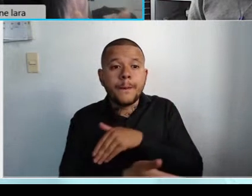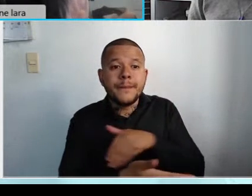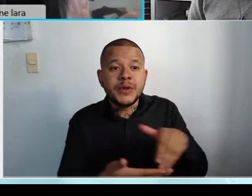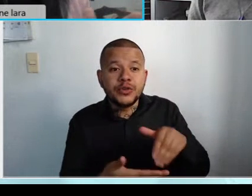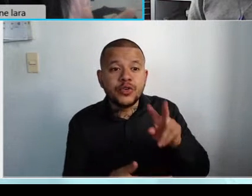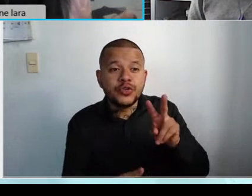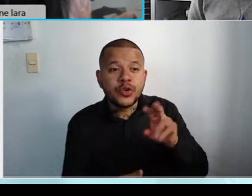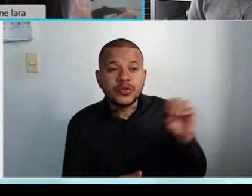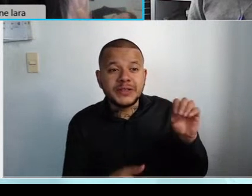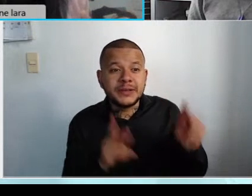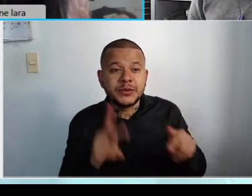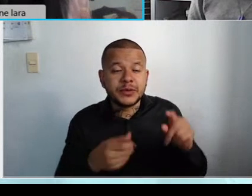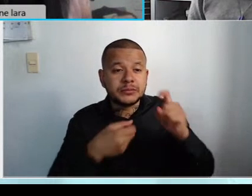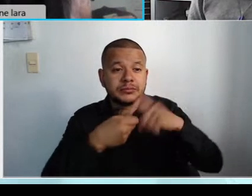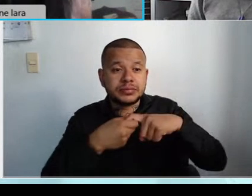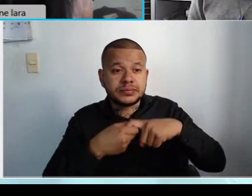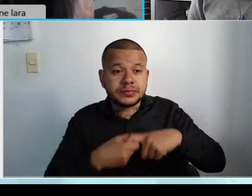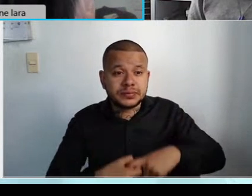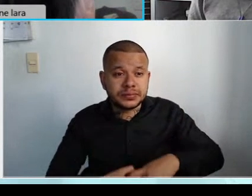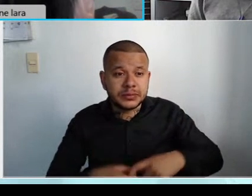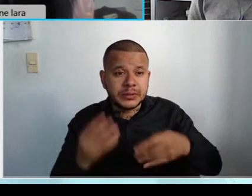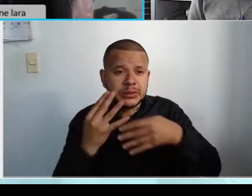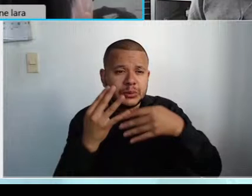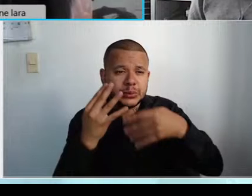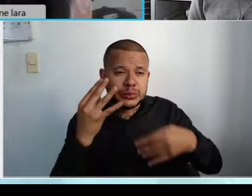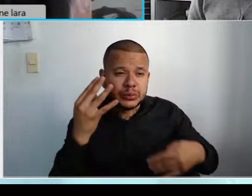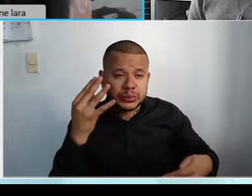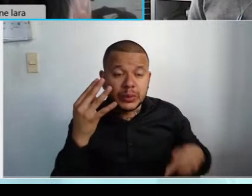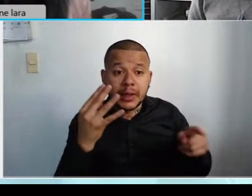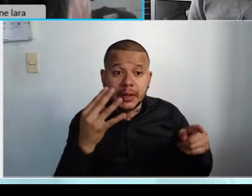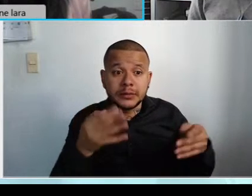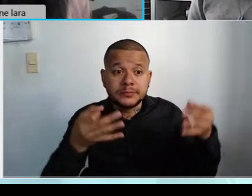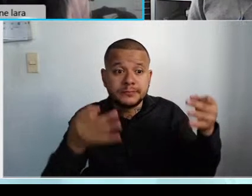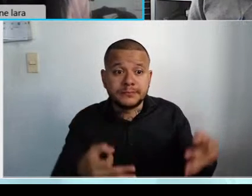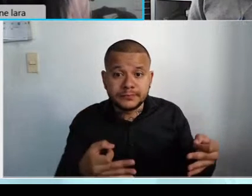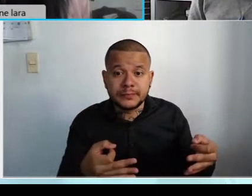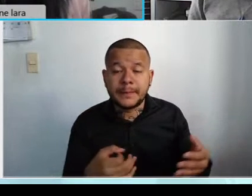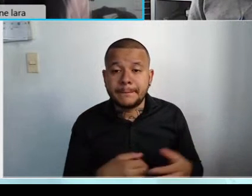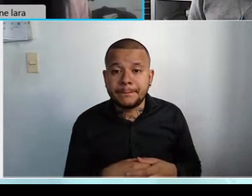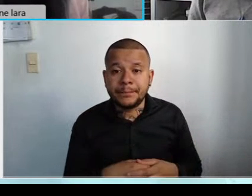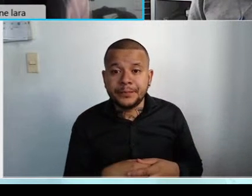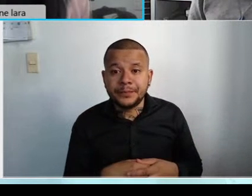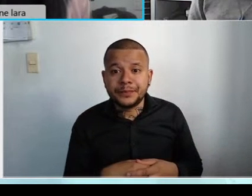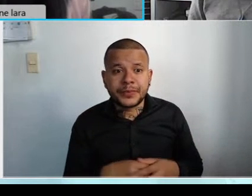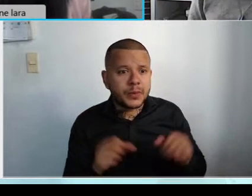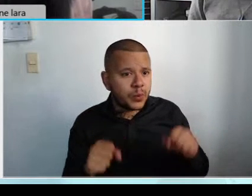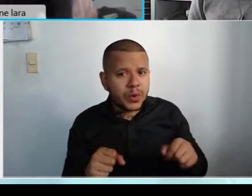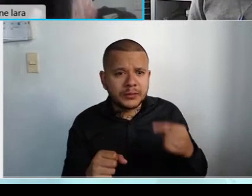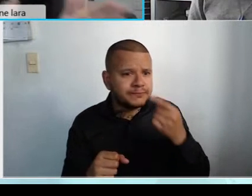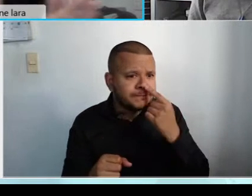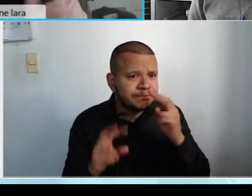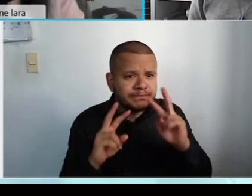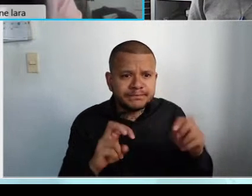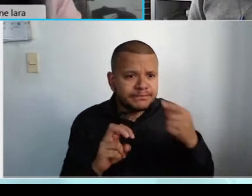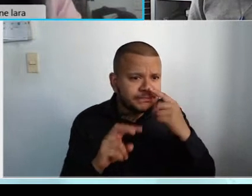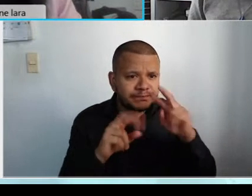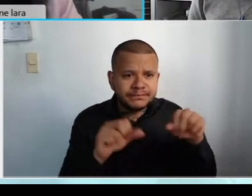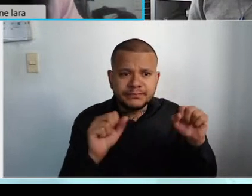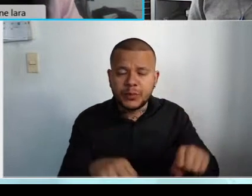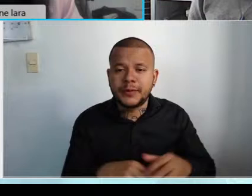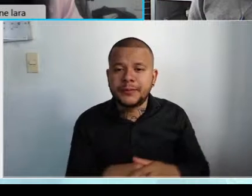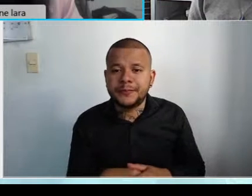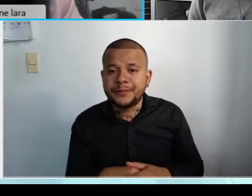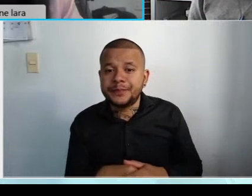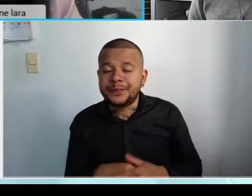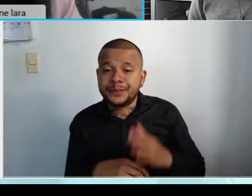registradas, que es un registro, un dato válido, para que se pueda seguir consultando, porque tú sabes que a partir de